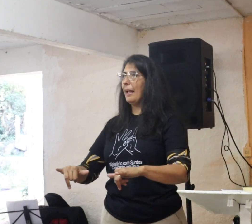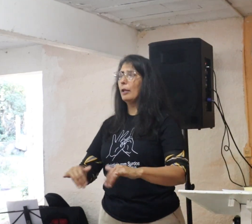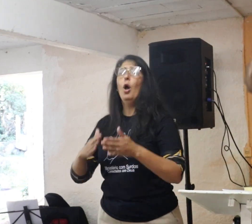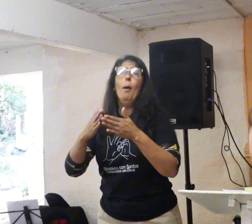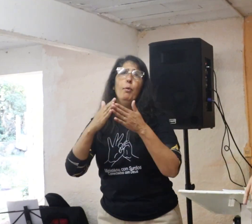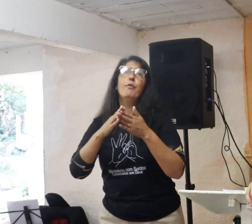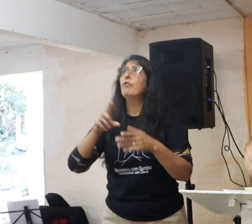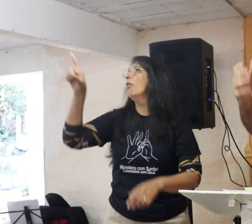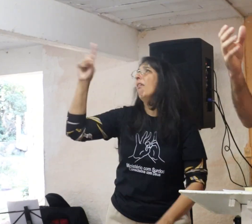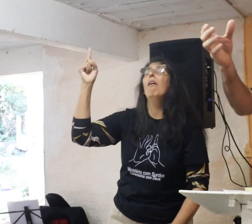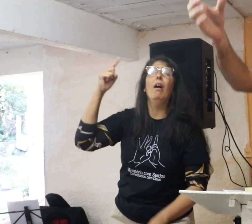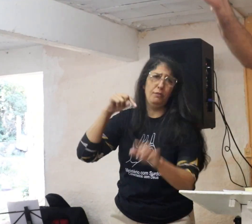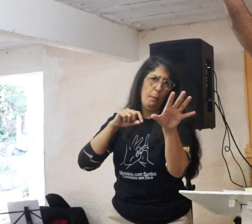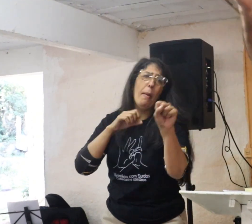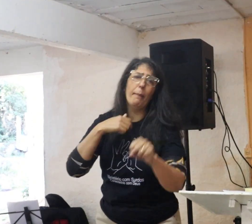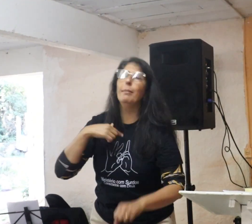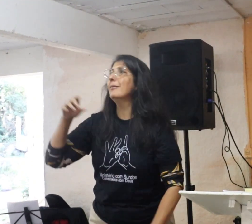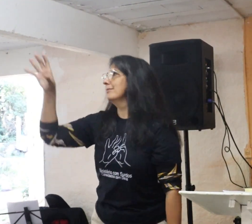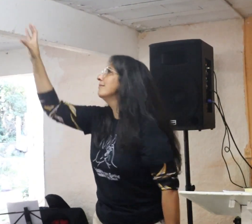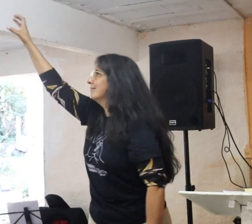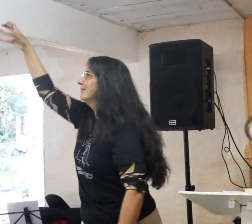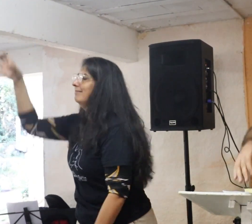aquela lata ali para mim? Eu falo, é claro.